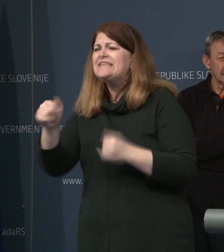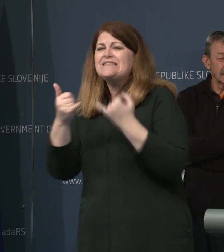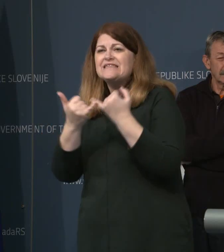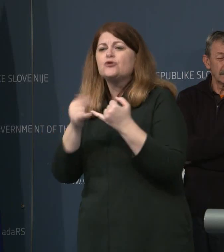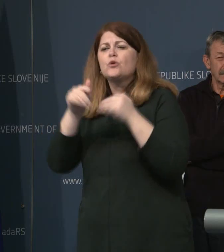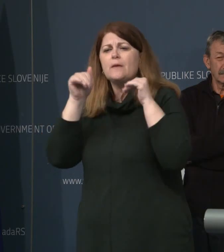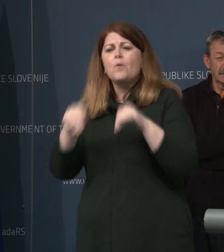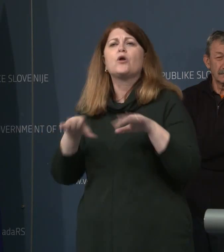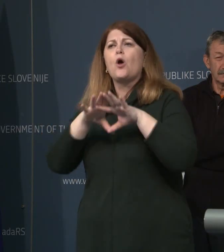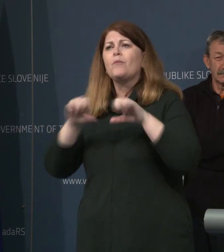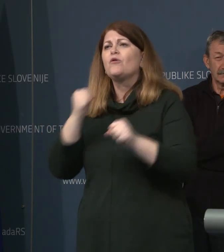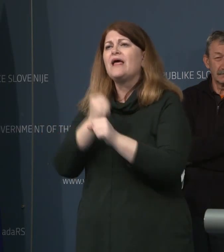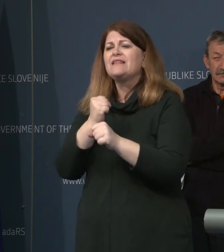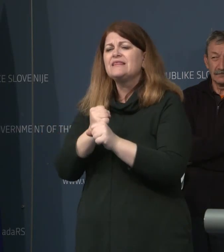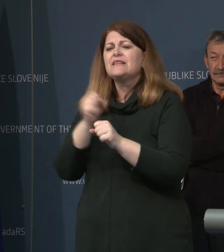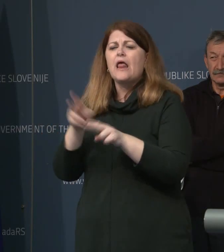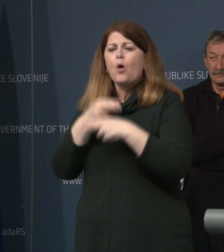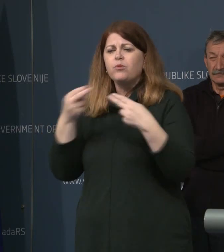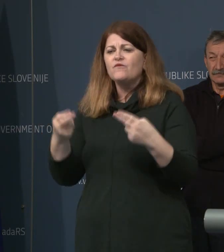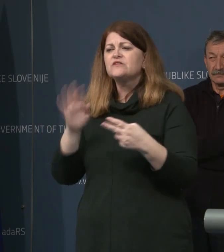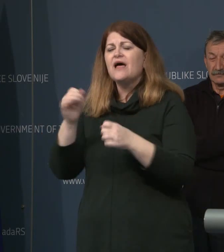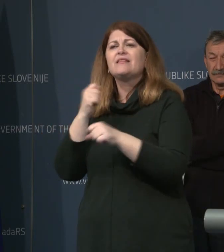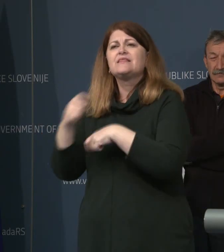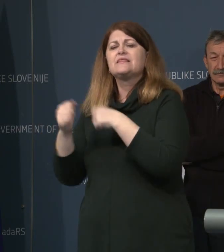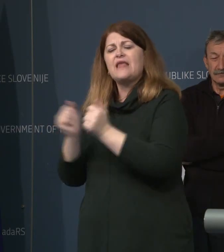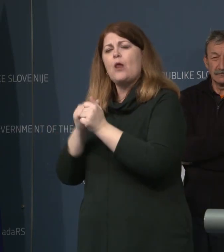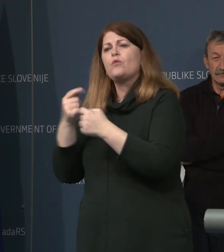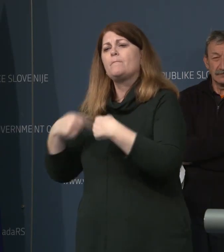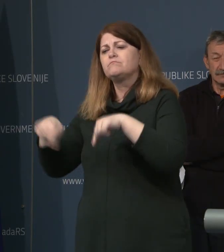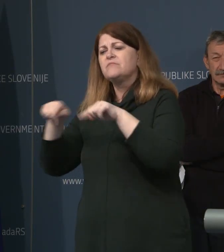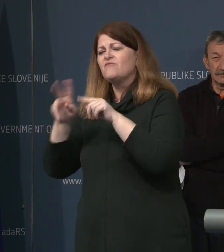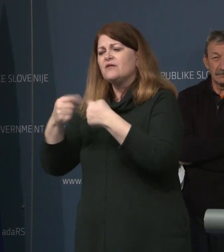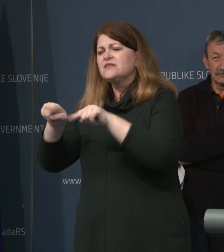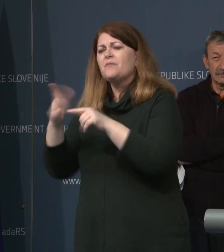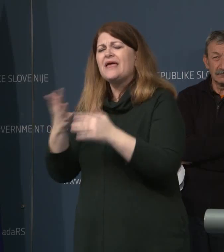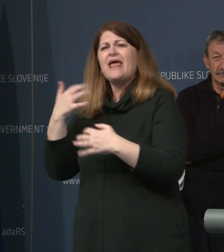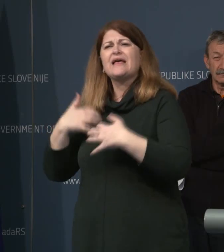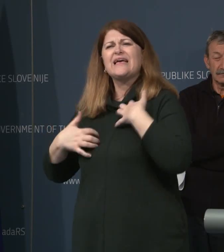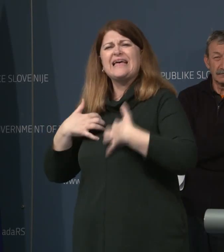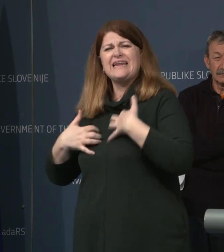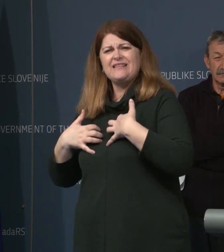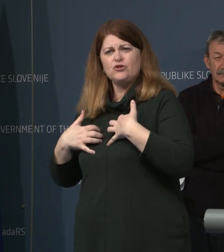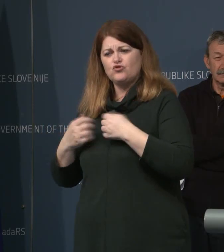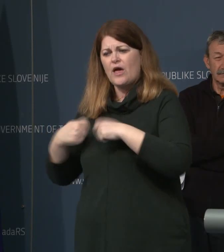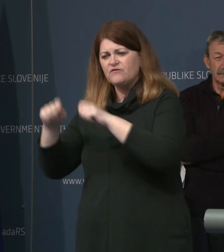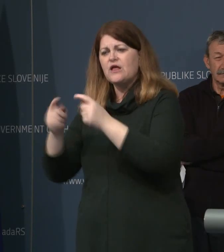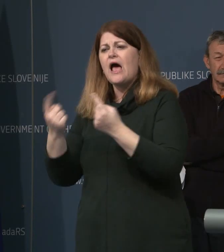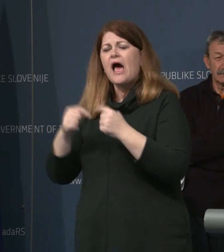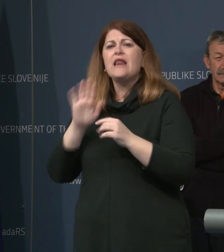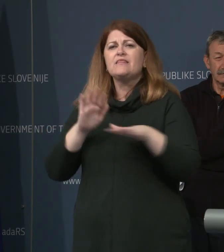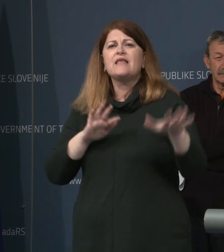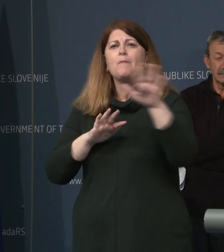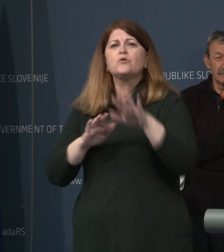ki morajo opravljati delovno obveznost na delovnem mestu v sektorjih kritične infrastrukture ali na področju